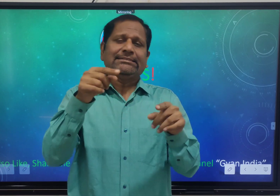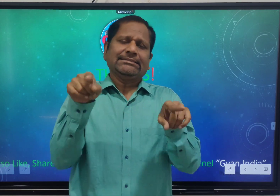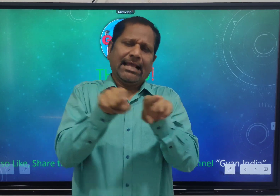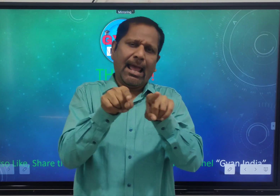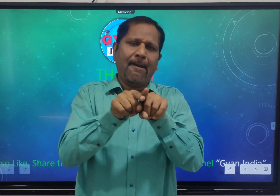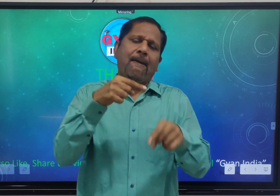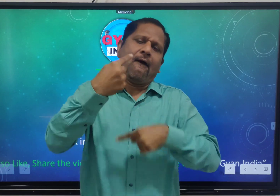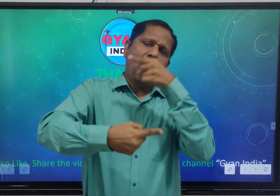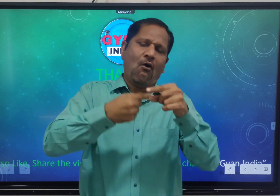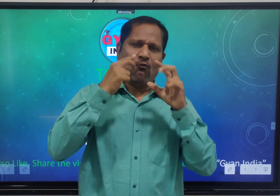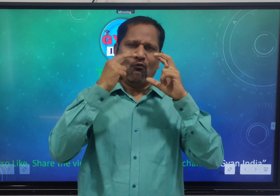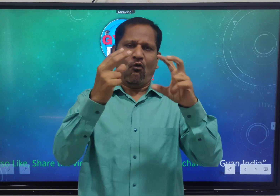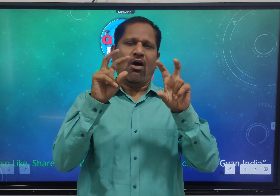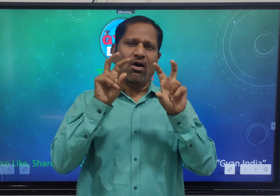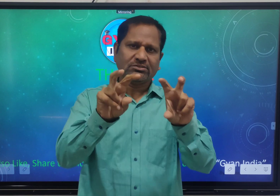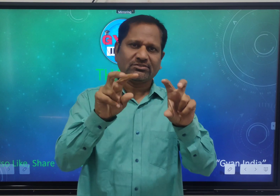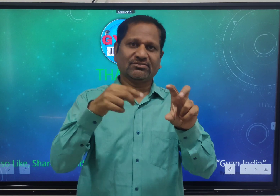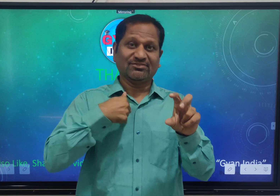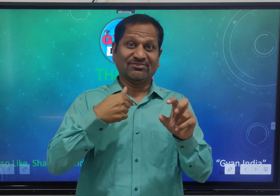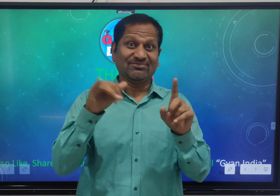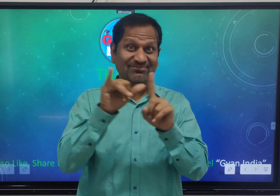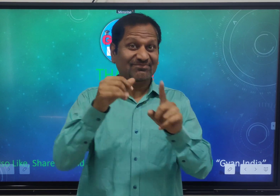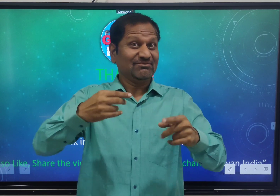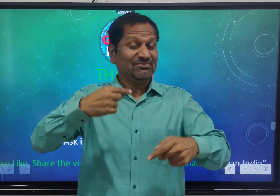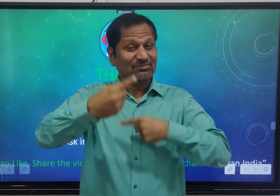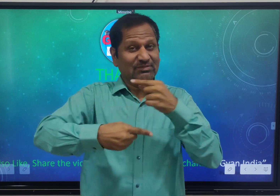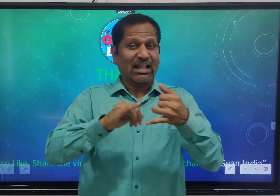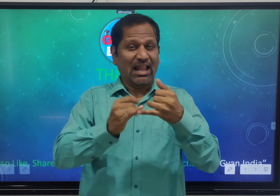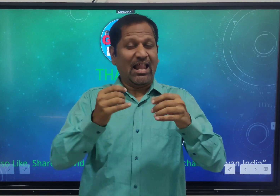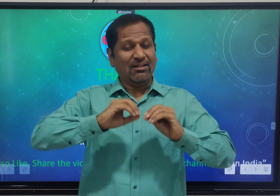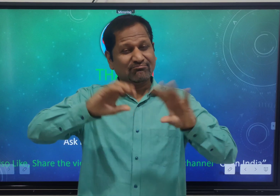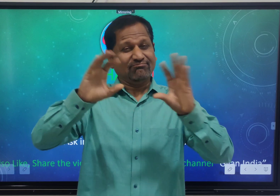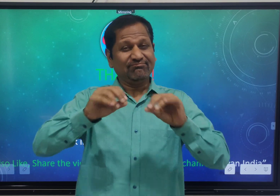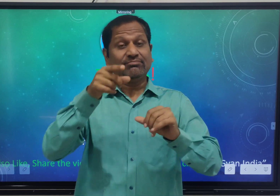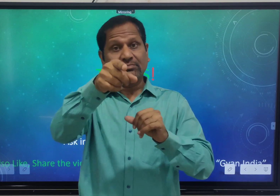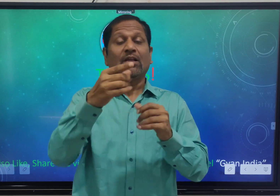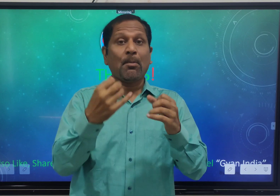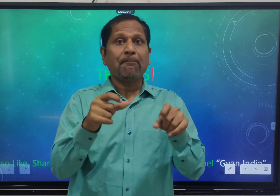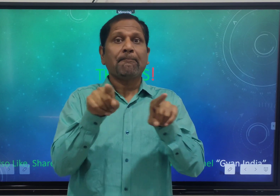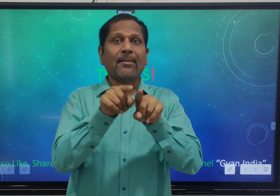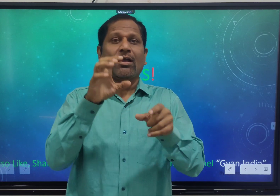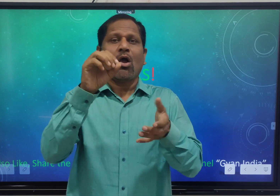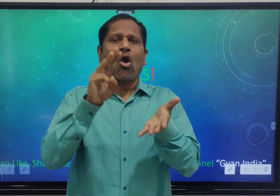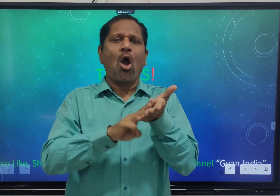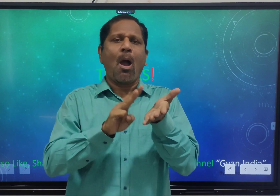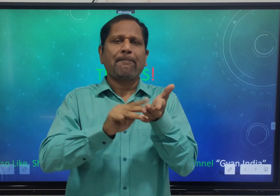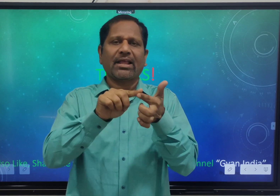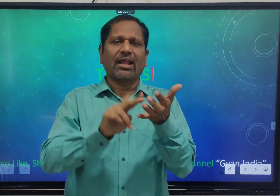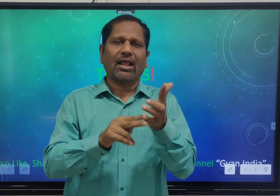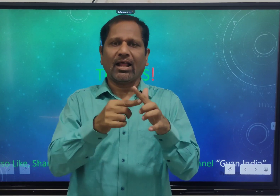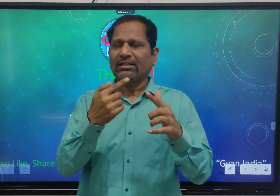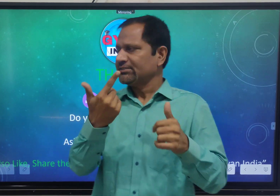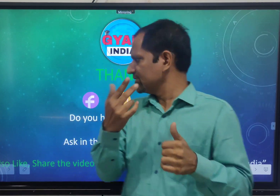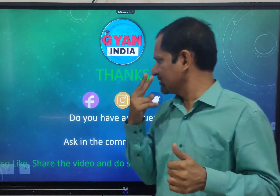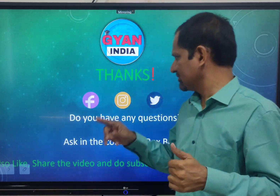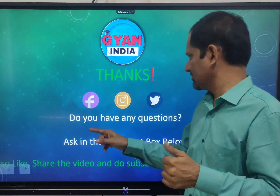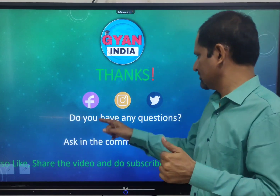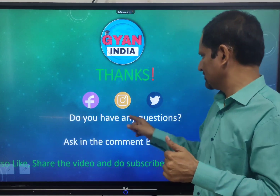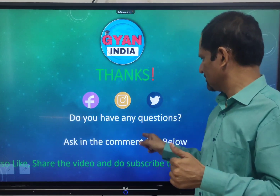तत्काल वकील को हायर करना, ये सारी चीज़ें बहुत महत्वपूर्ण थी जो मैंने आज शेयर की। प्रत्येक रविवार को दिव्यांगजनों के लिए ये